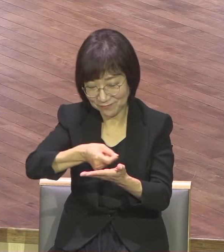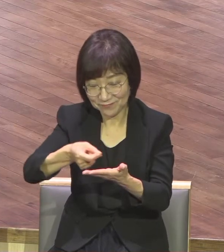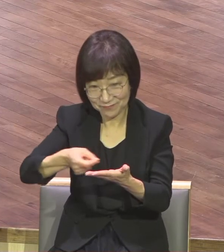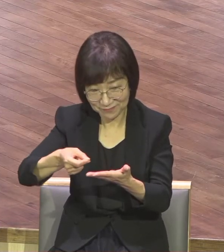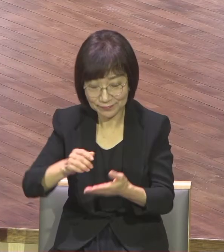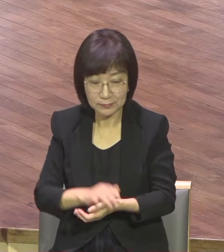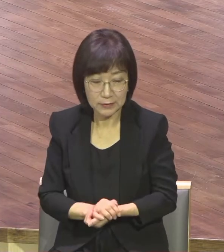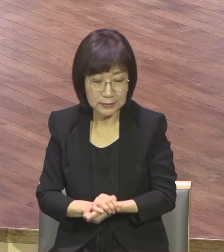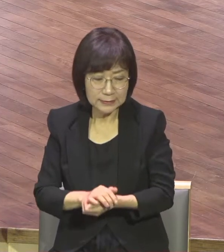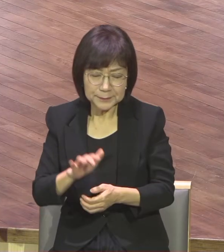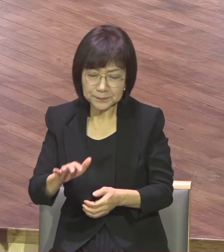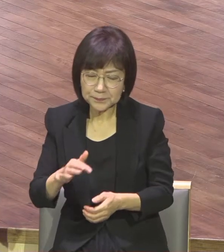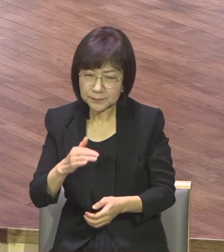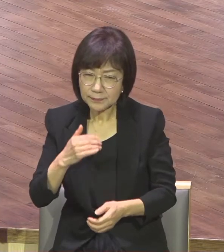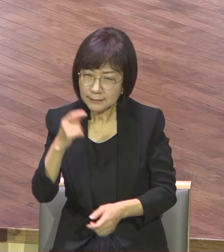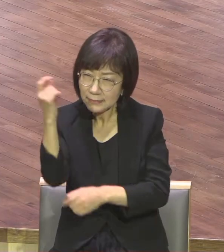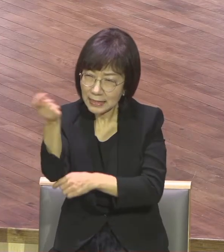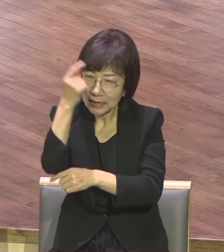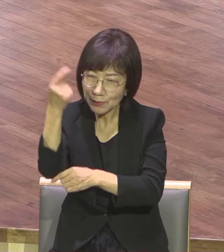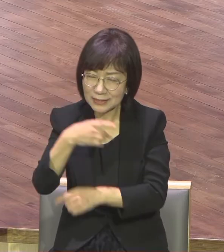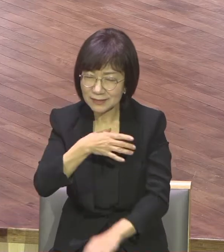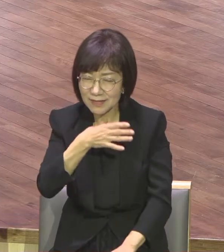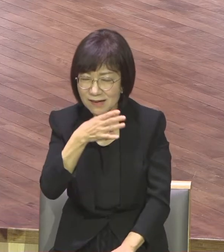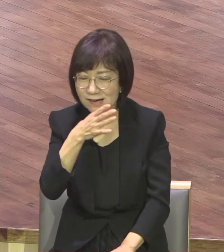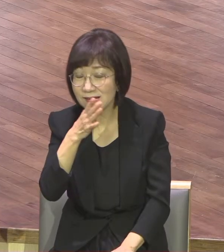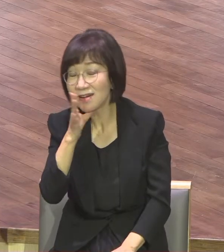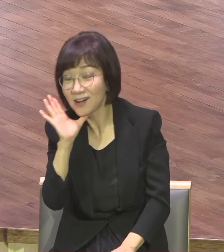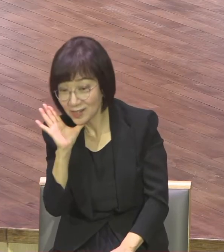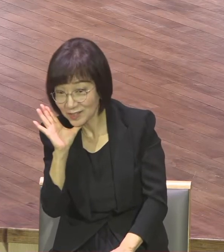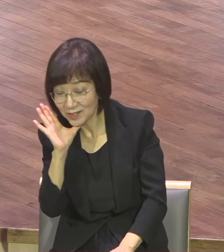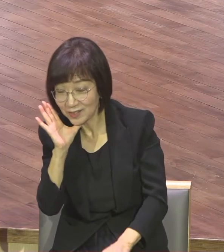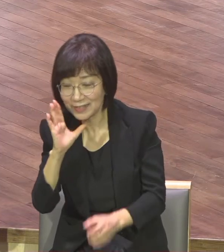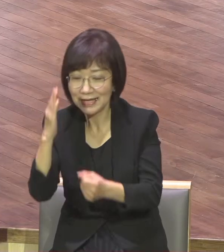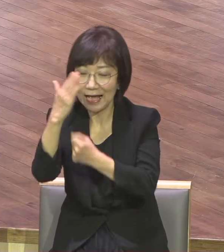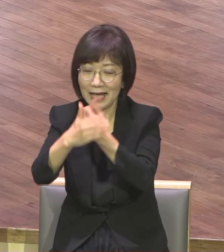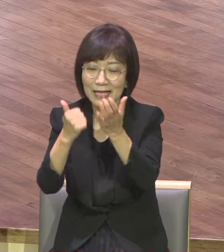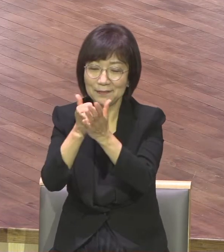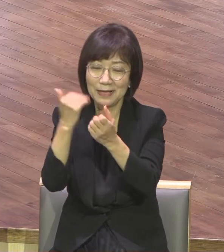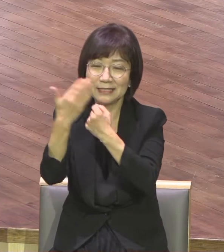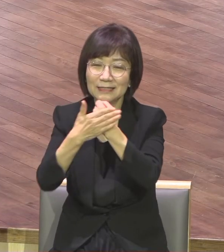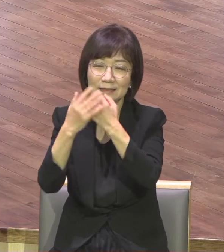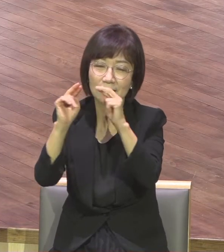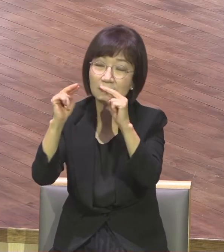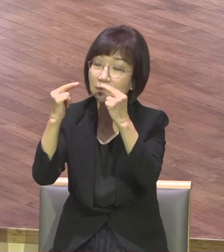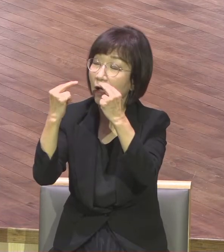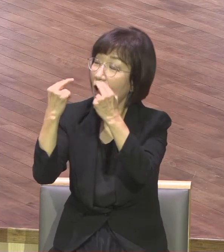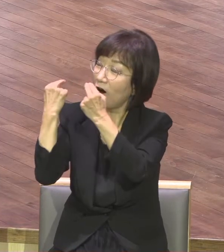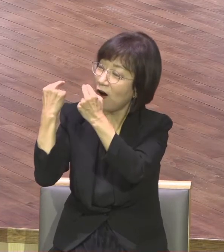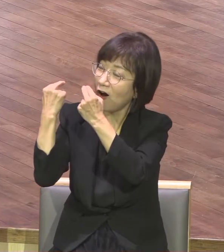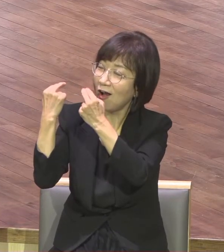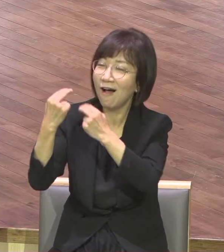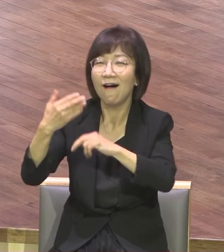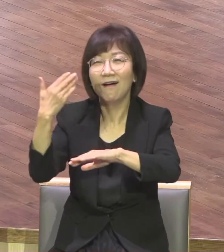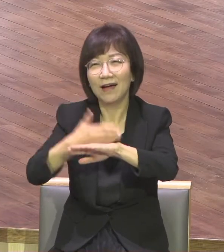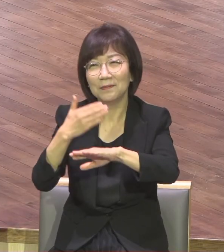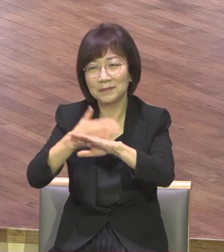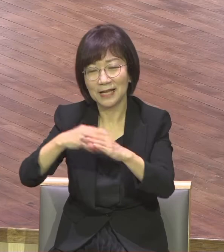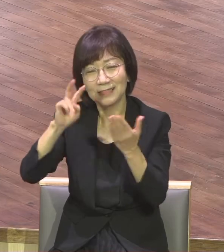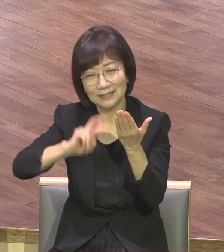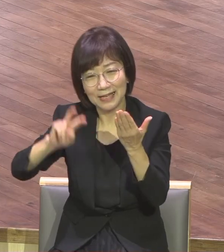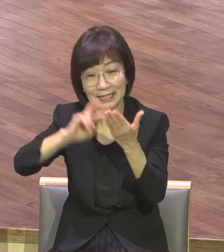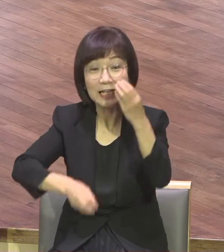신학자들은요 다윗이 말년에 하나님의 이 은혜를 돌아보면서 지은 감사 찬양의